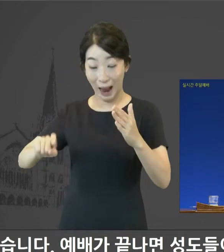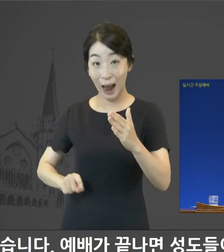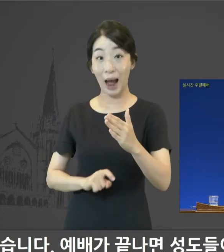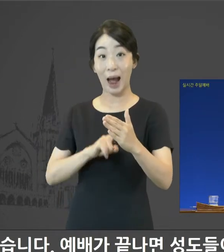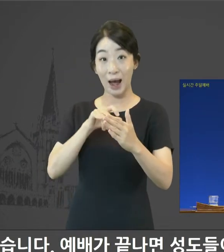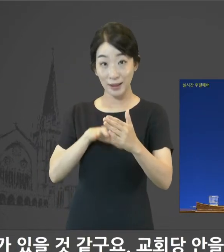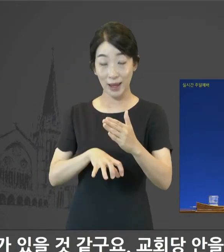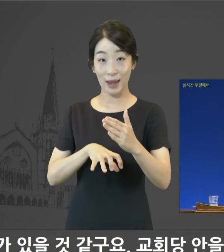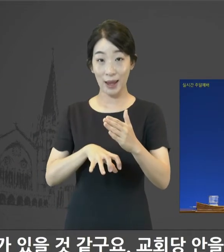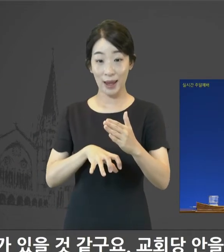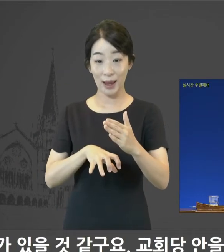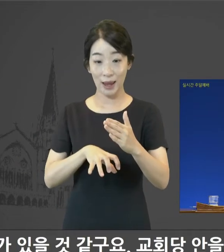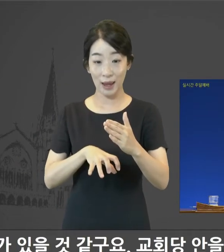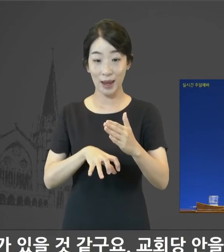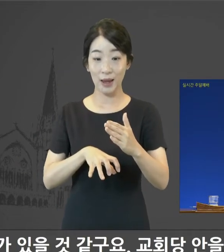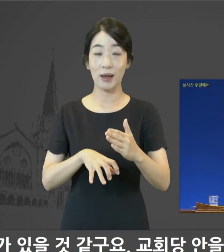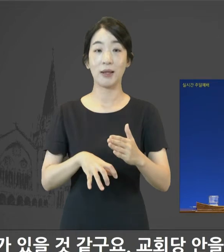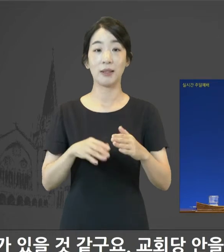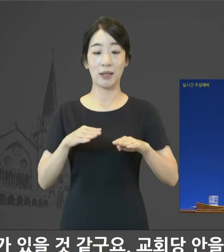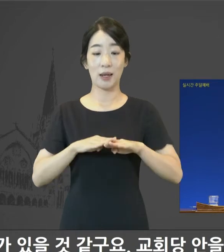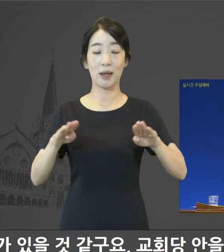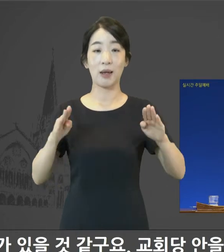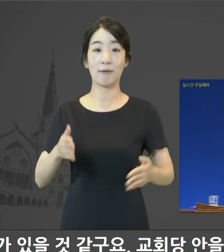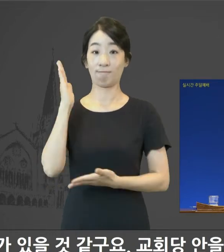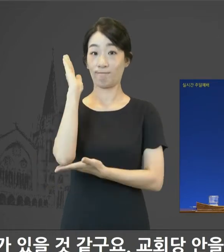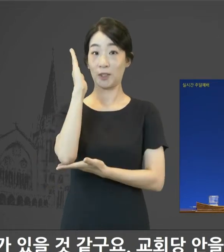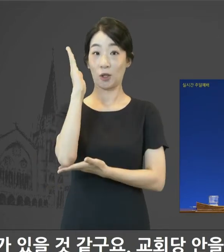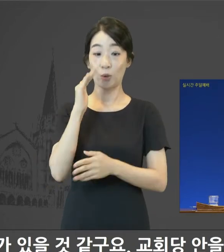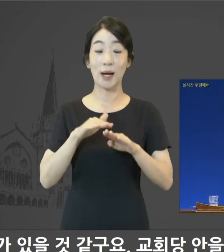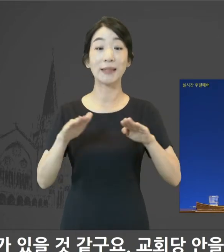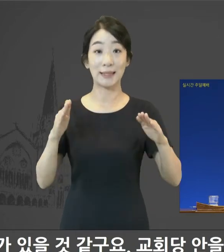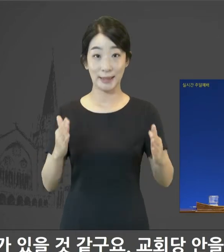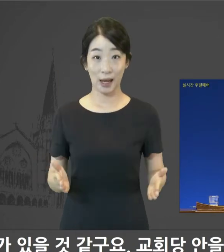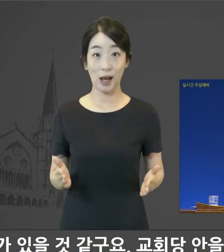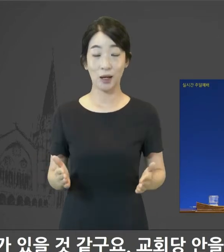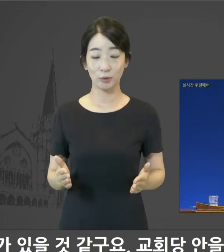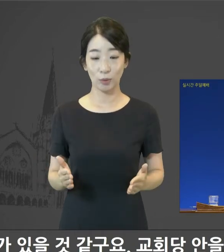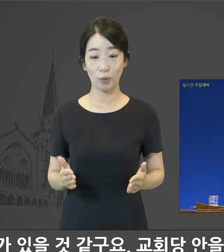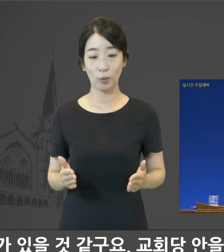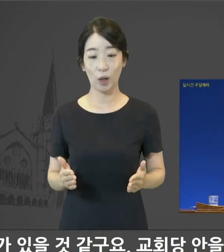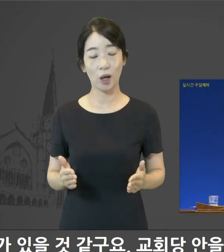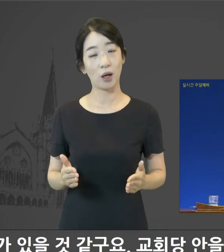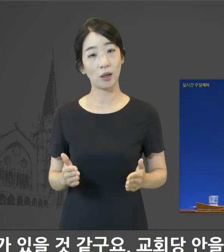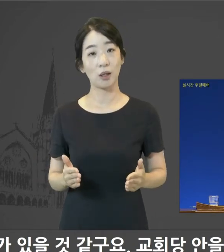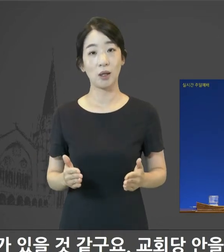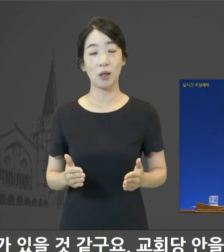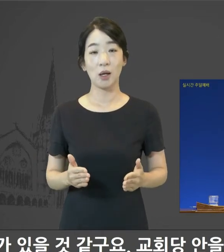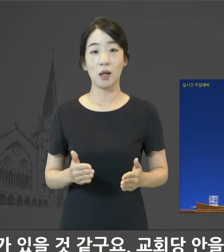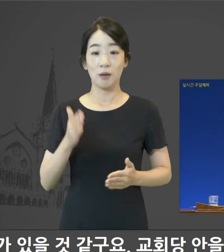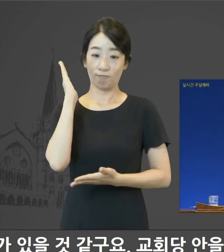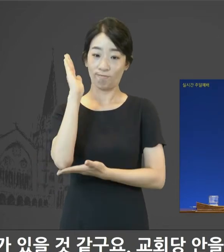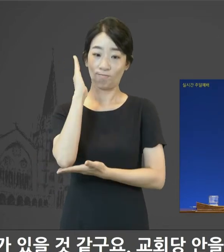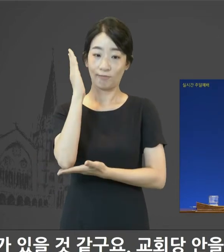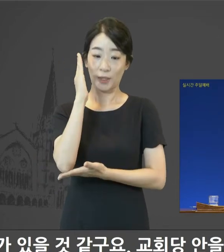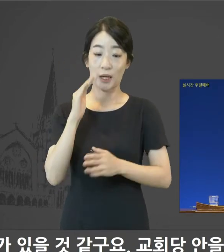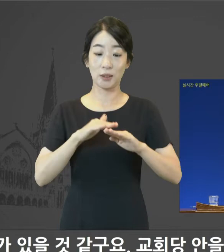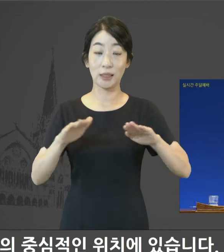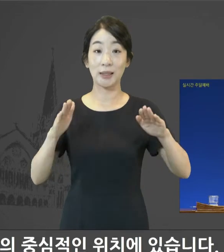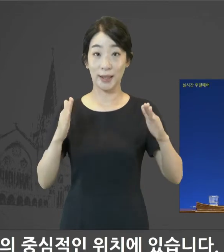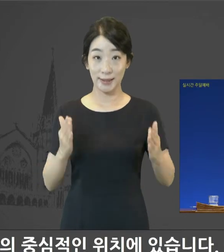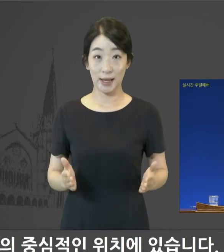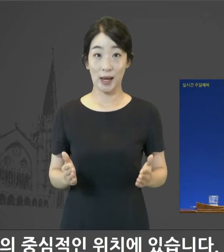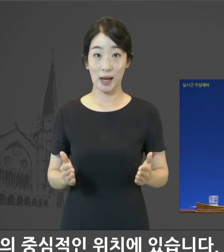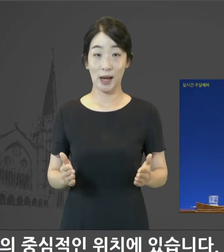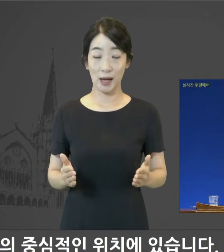마이크가 이 공간에 굉장히 중심적인 위치에 있습니다. 그래서 이 강대상에서 선포되는 말씀이 그 교회